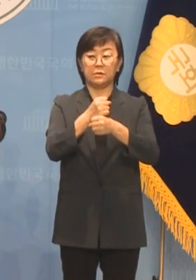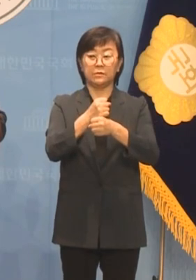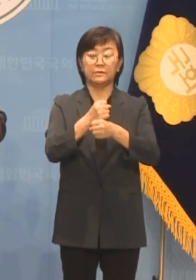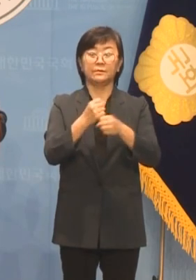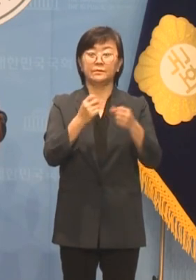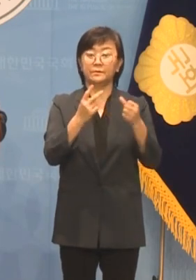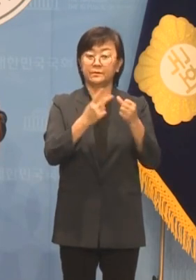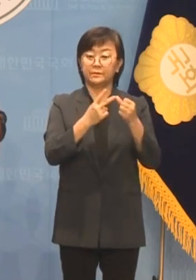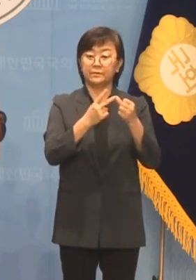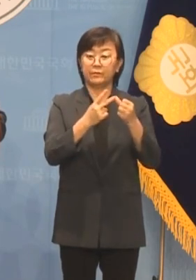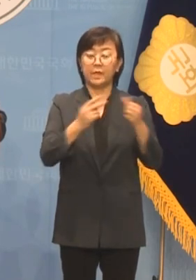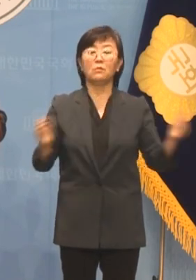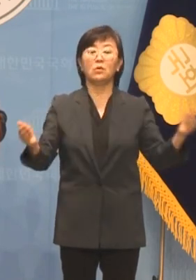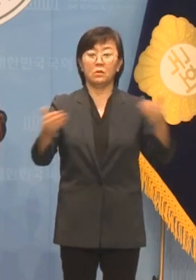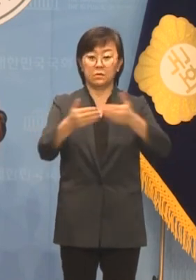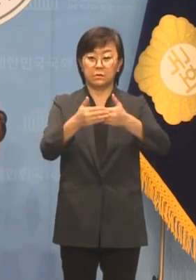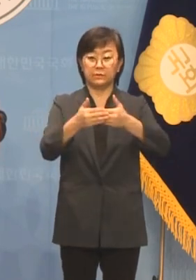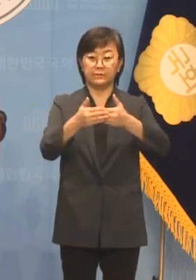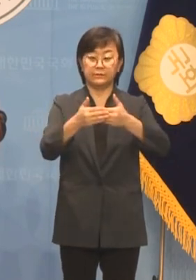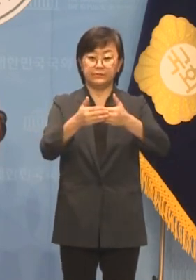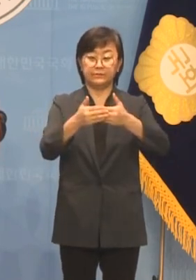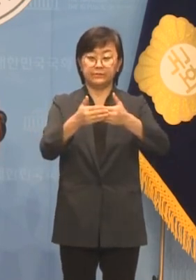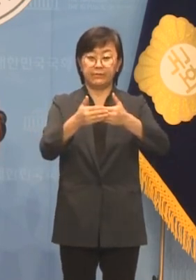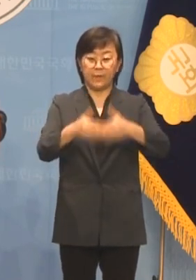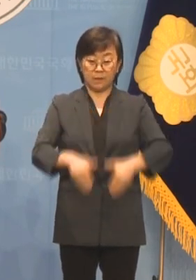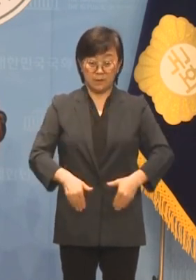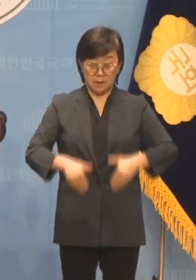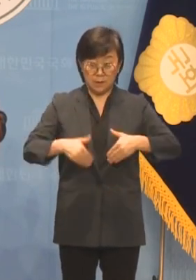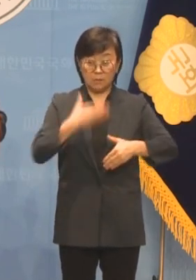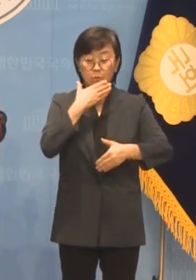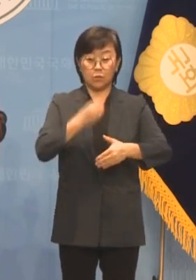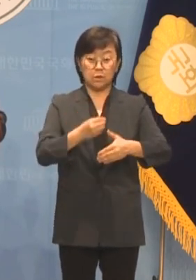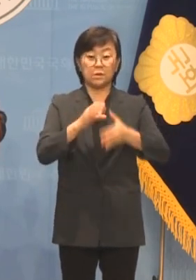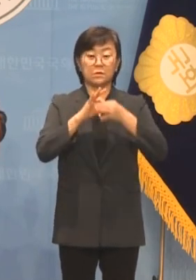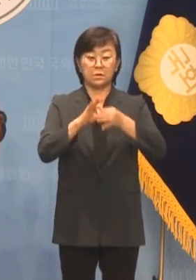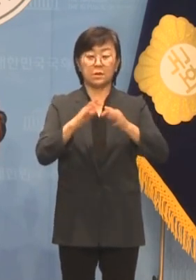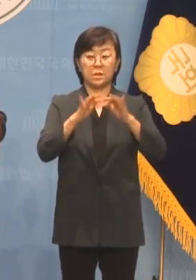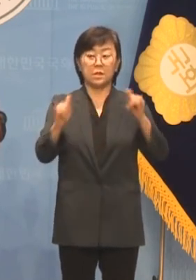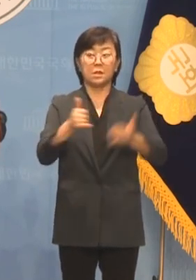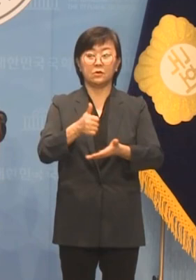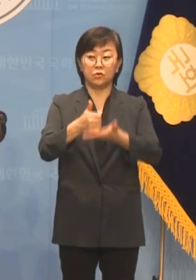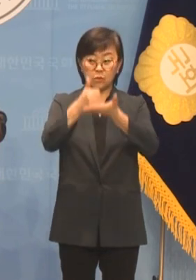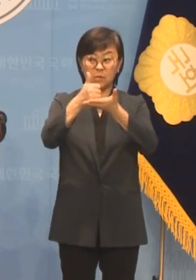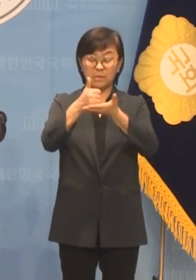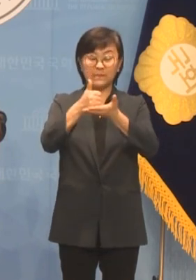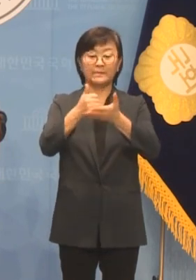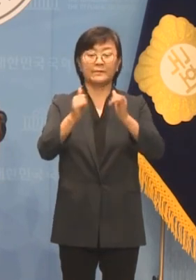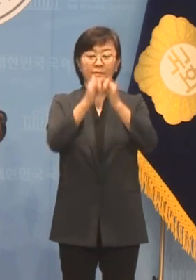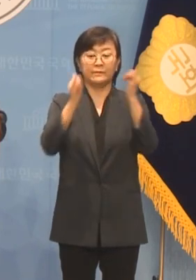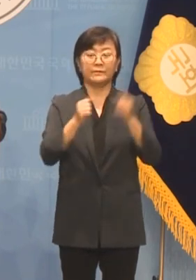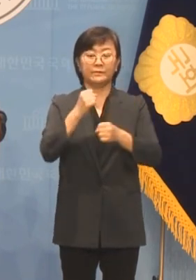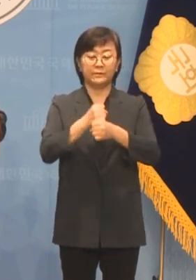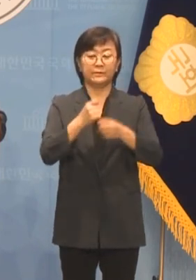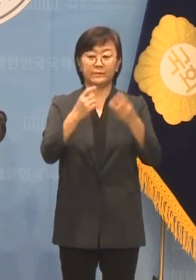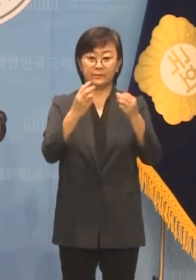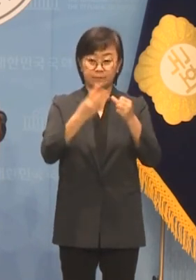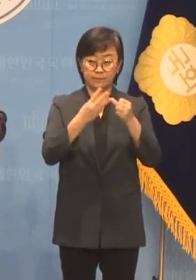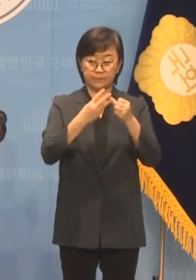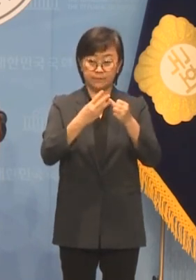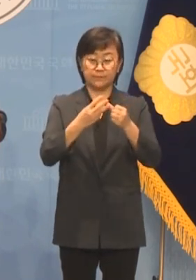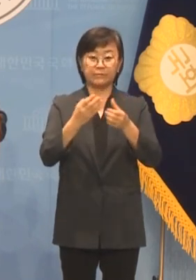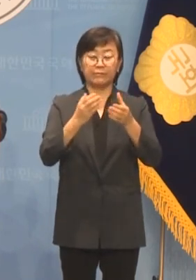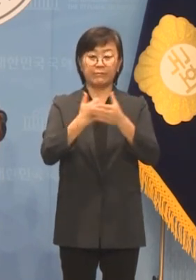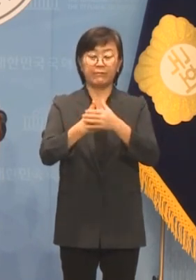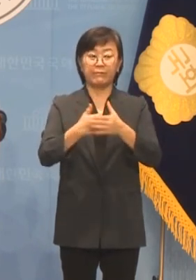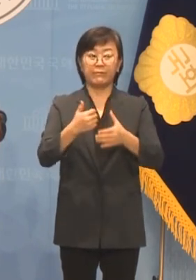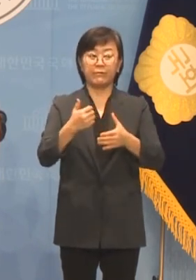두 번째, 포용입니다. 두텁고 따뜻한 복지를 통한 인간 존엄 사회를 만들자는 것입니다. 세 번째,